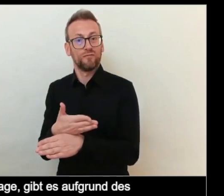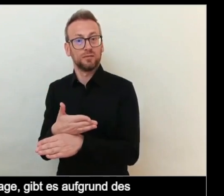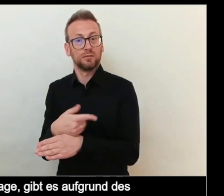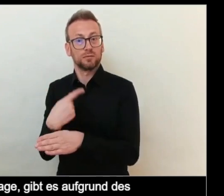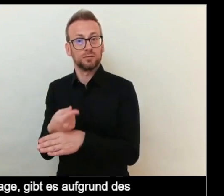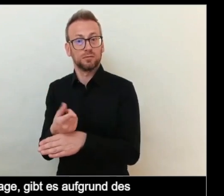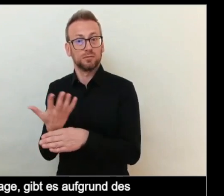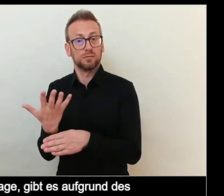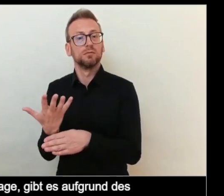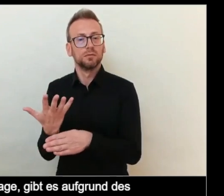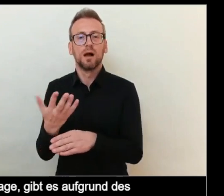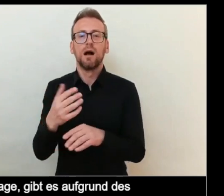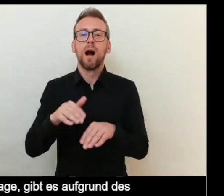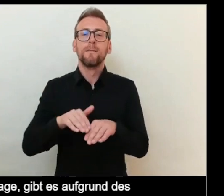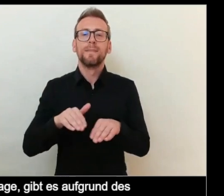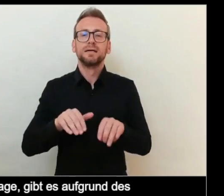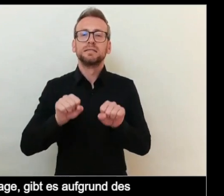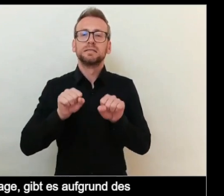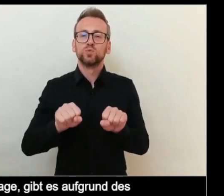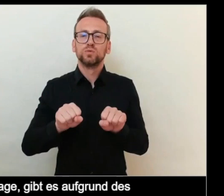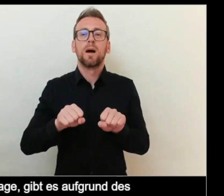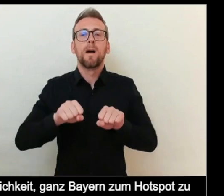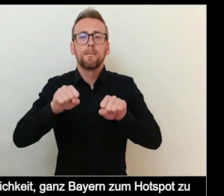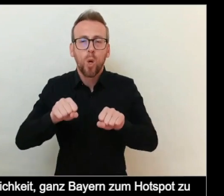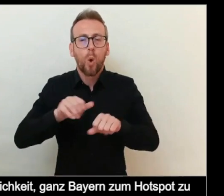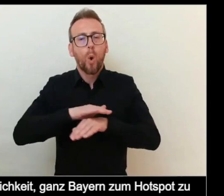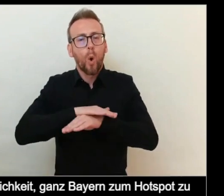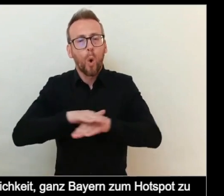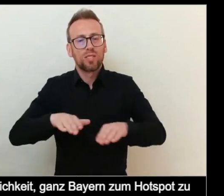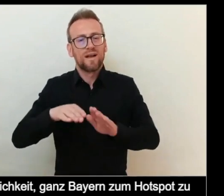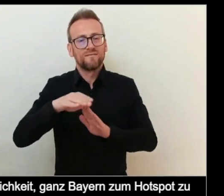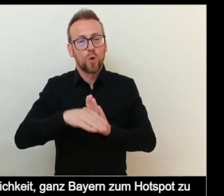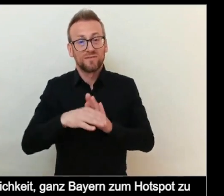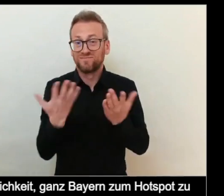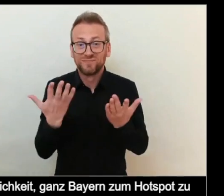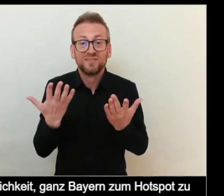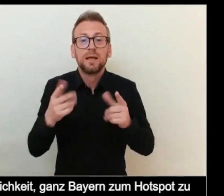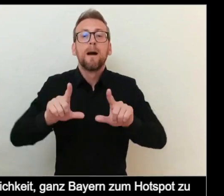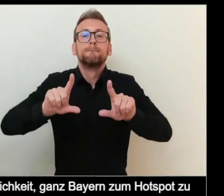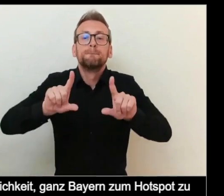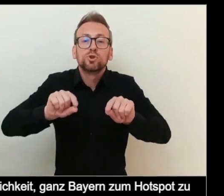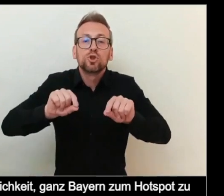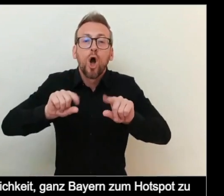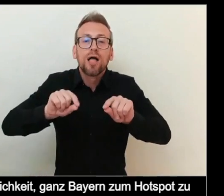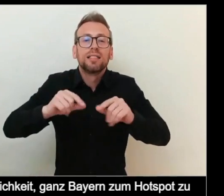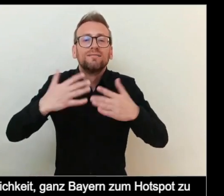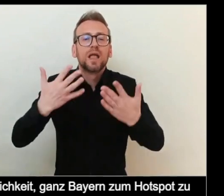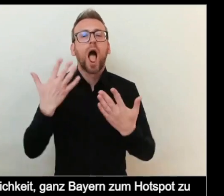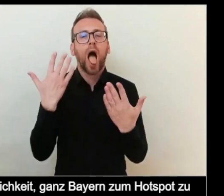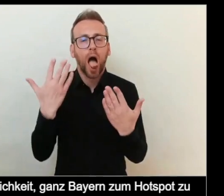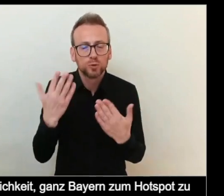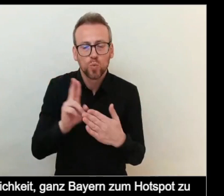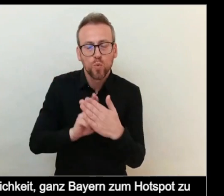vulnerable Einrichtungen reinzugehen, testen, um in die Schule reinzugehen. So, So, und wenn das nicht genügt, dann braucht man die